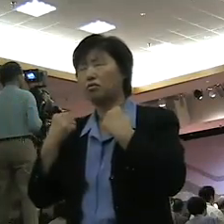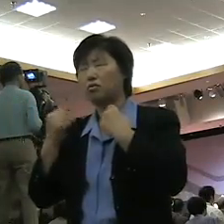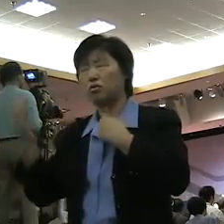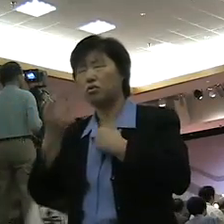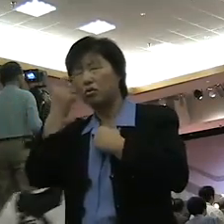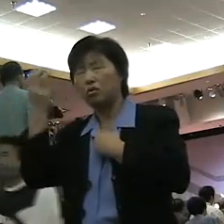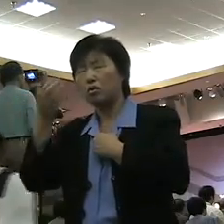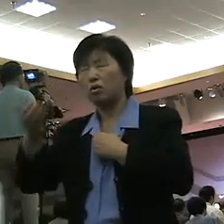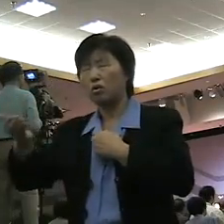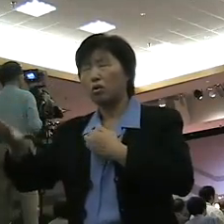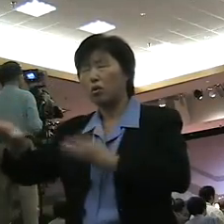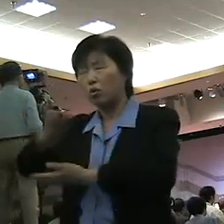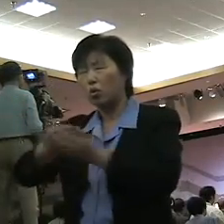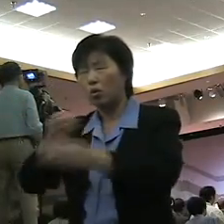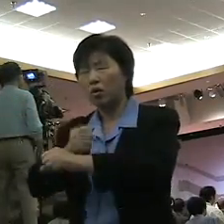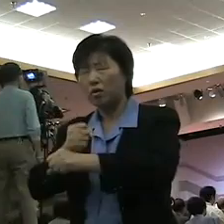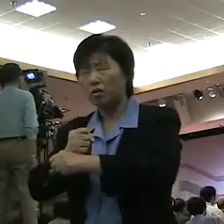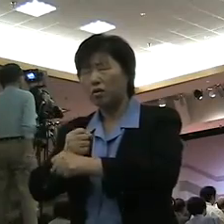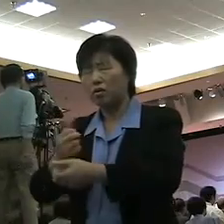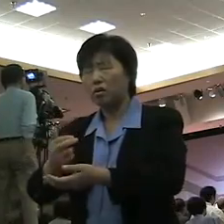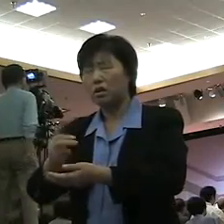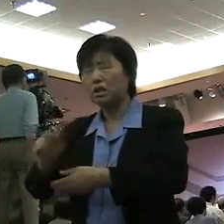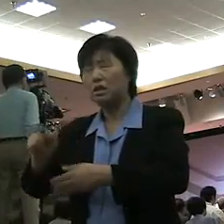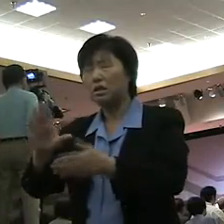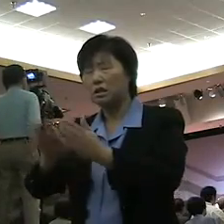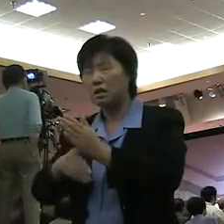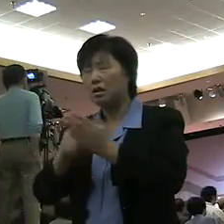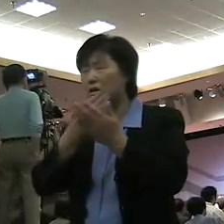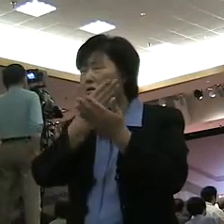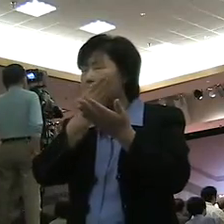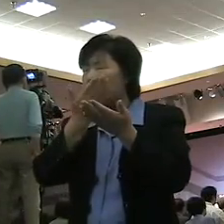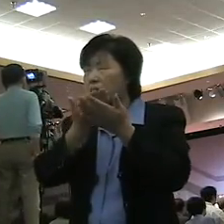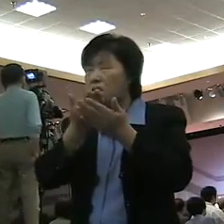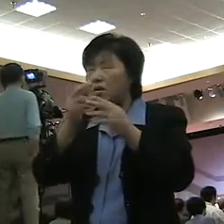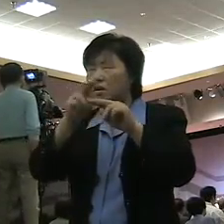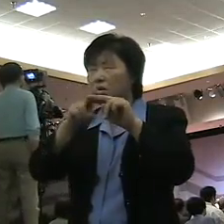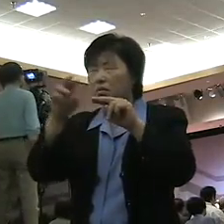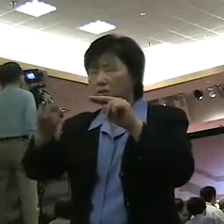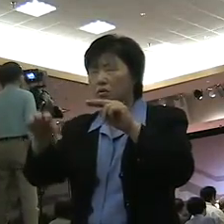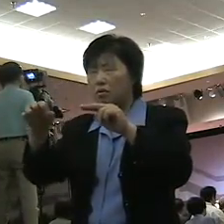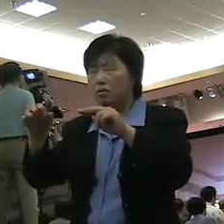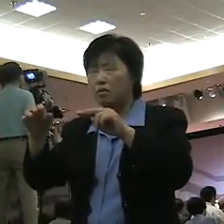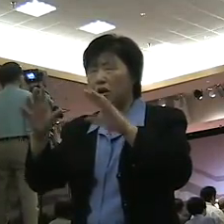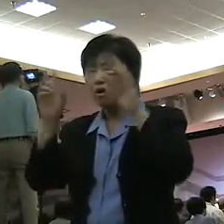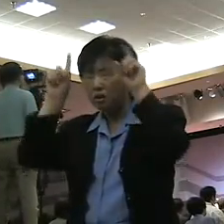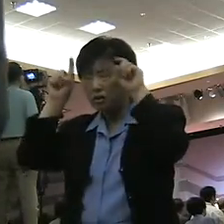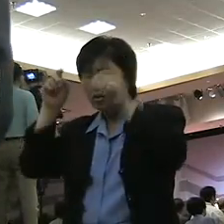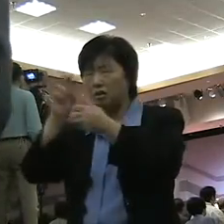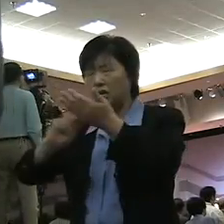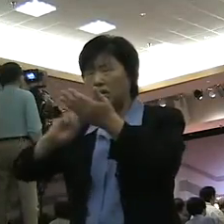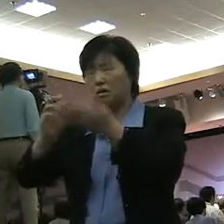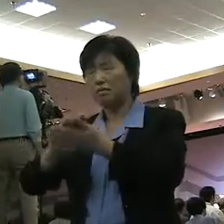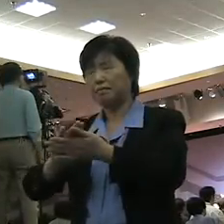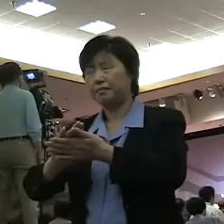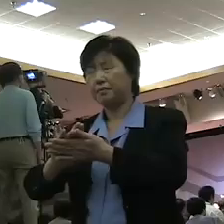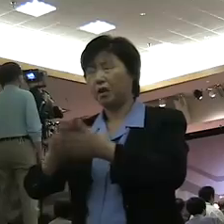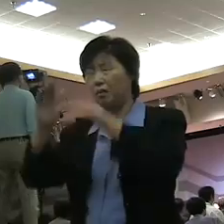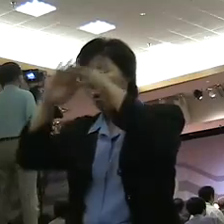오늘날 주님의 보좌 앞에 나와 이 시간 예배드리고 하나님의 어린 양으로서 찬양하는 모든 주의 백성들 위해